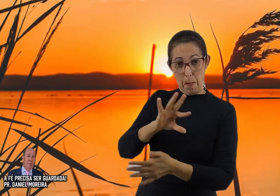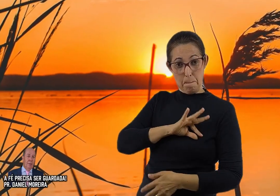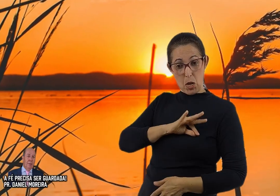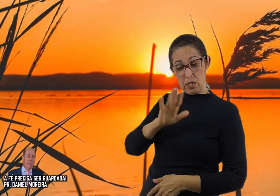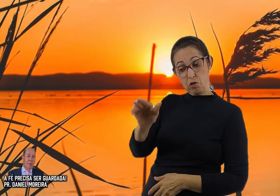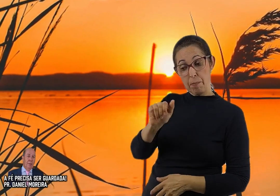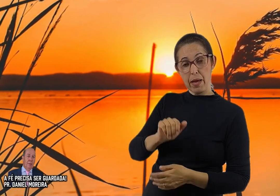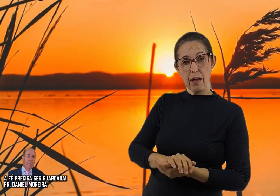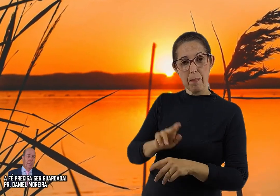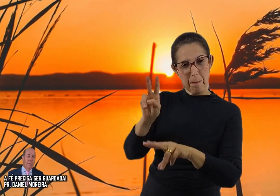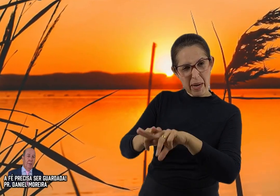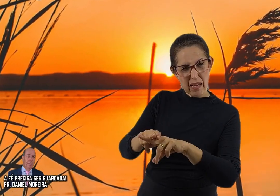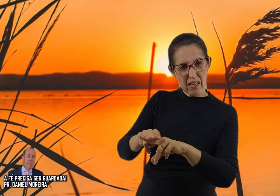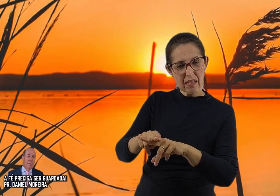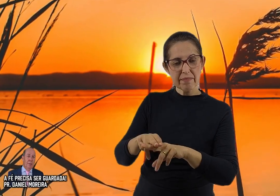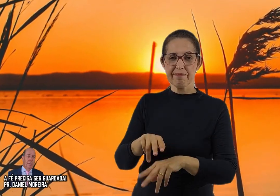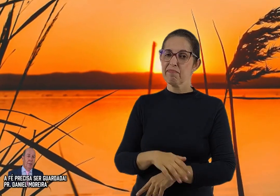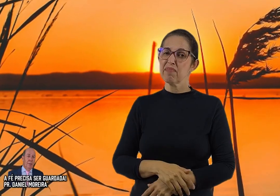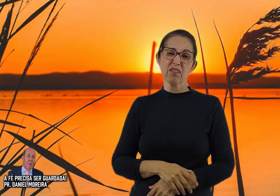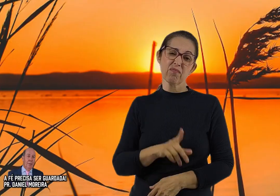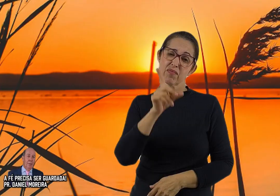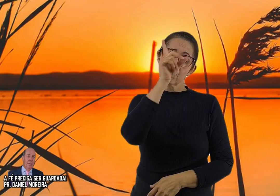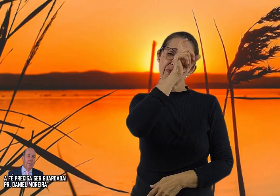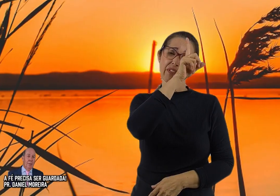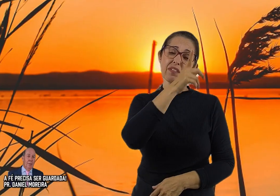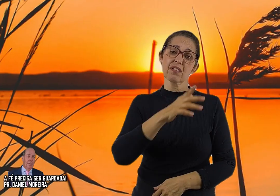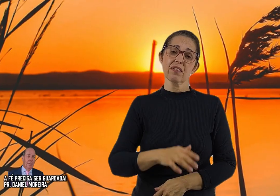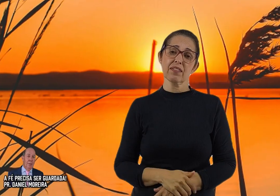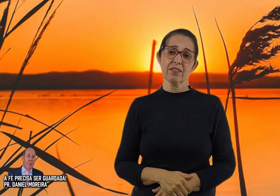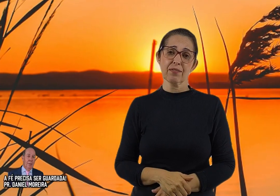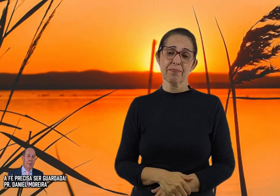polícia? Difícil.